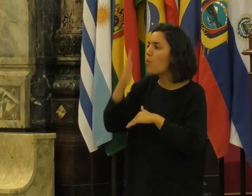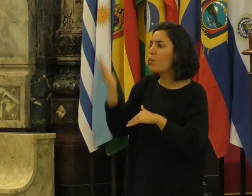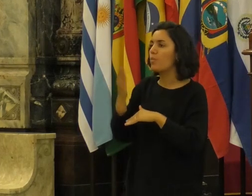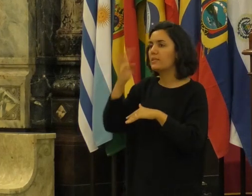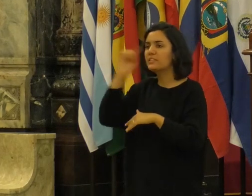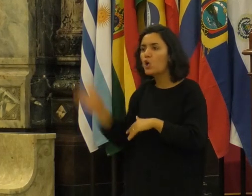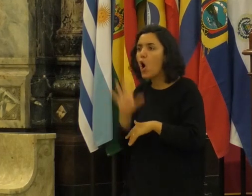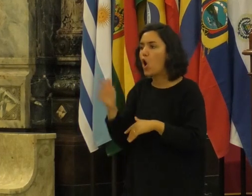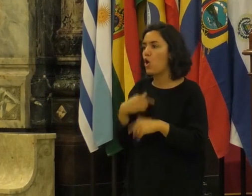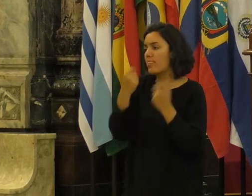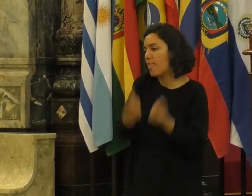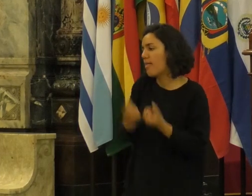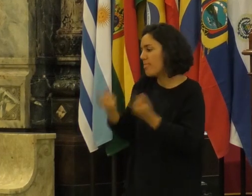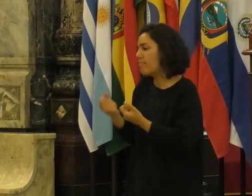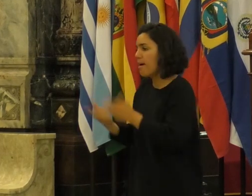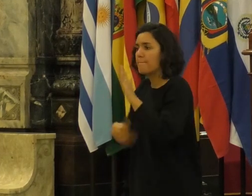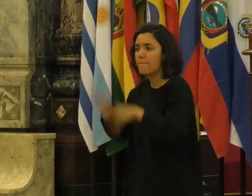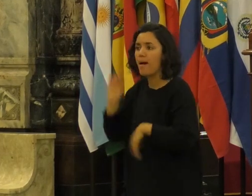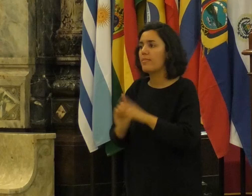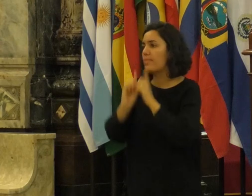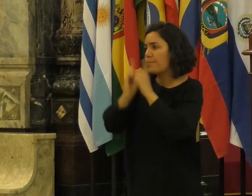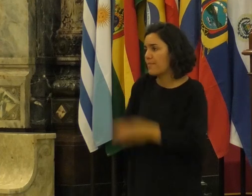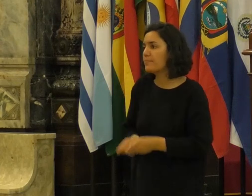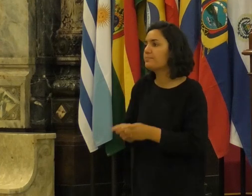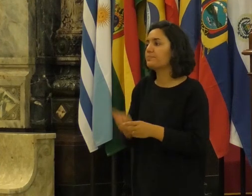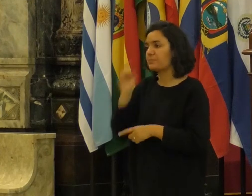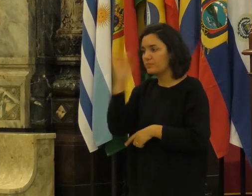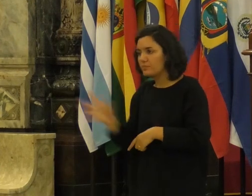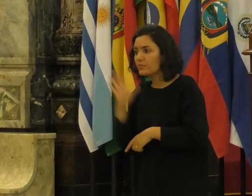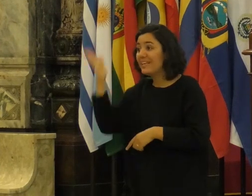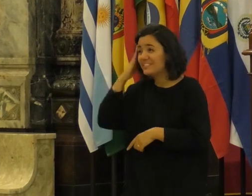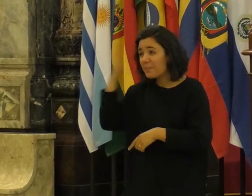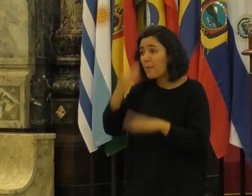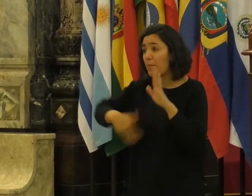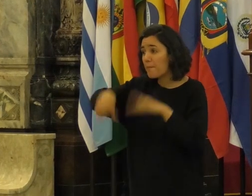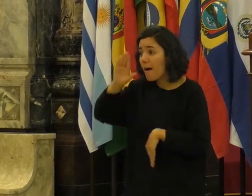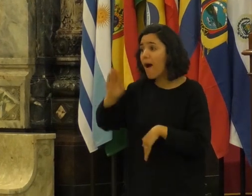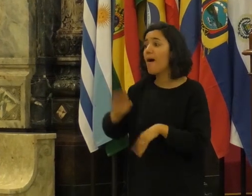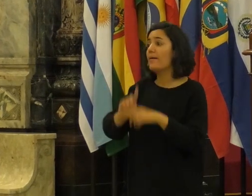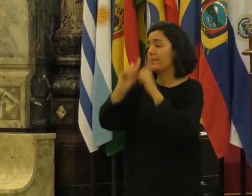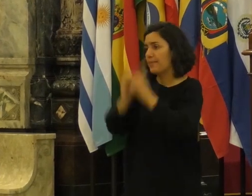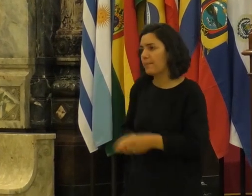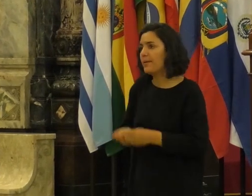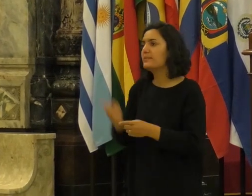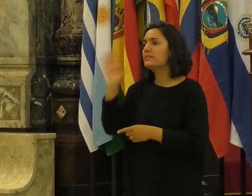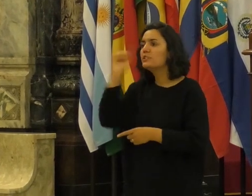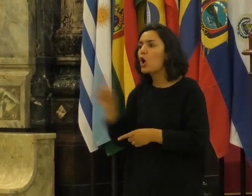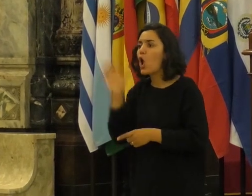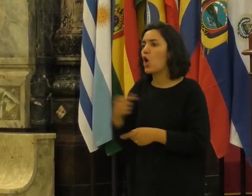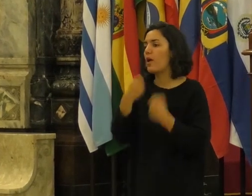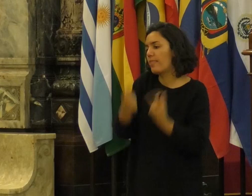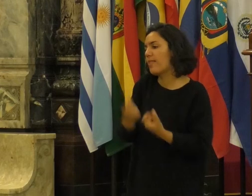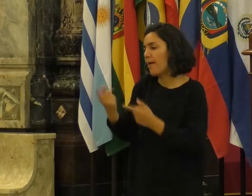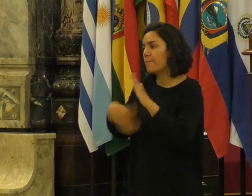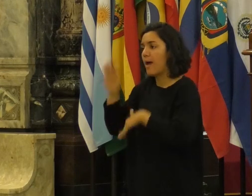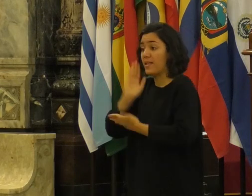psicólogos con más aporte, para ser cada vez psicólogos que sepamos más y para ser psicólogos que podamos aportar más a la